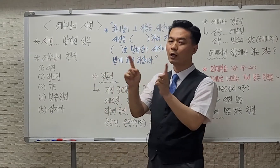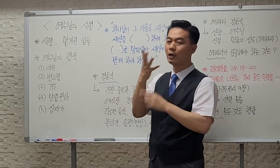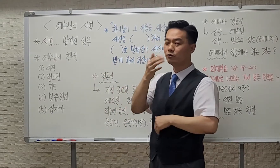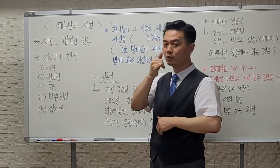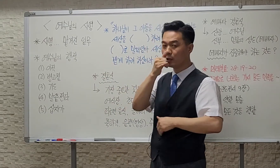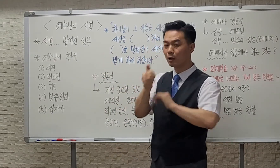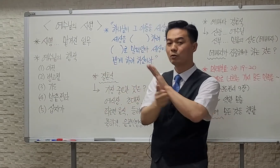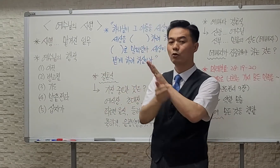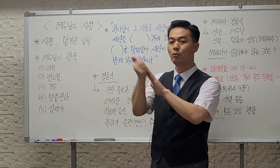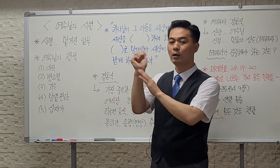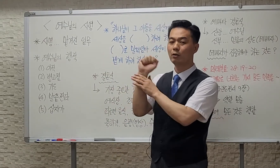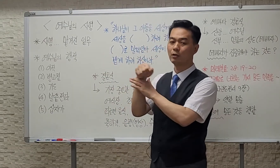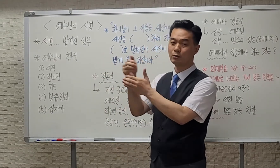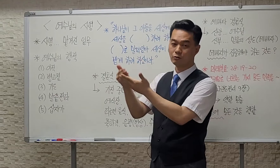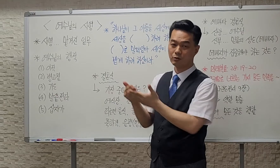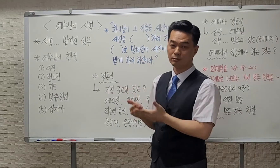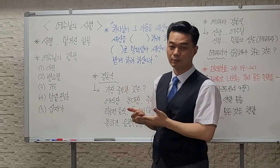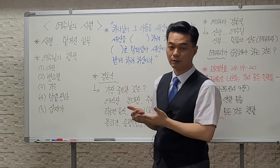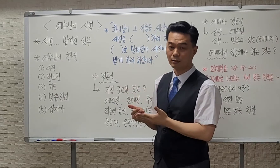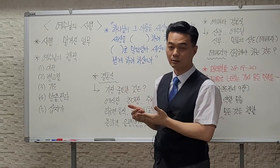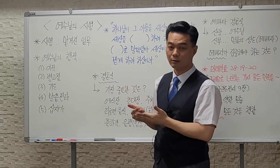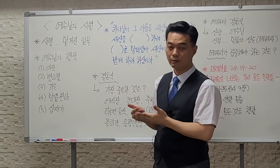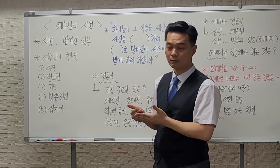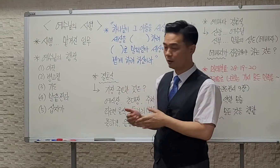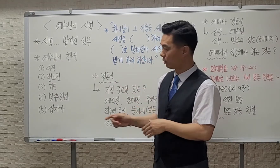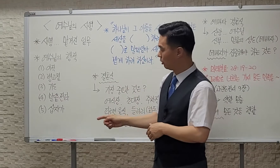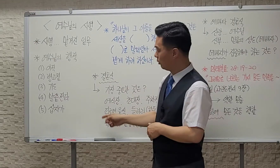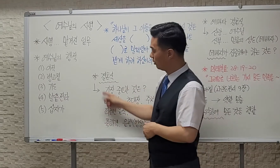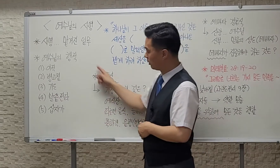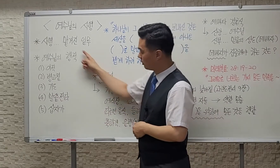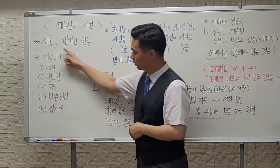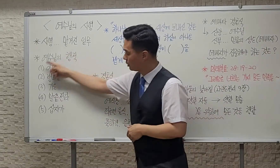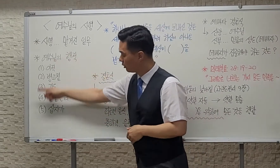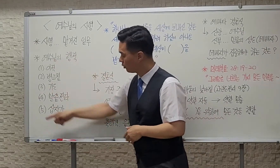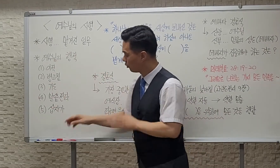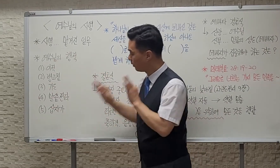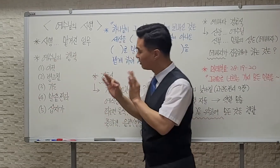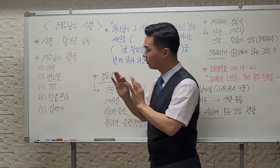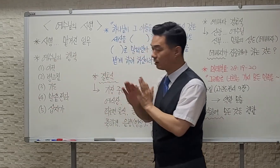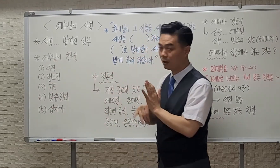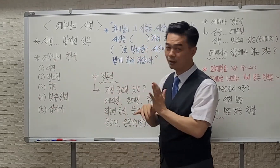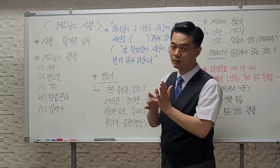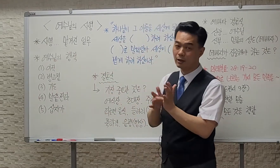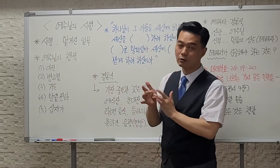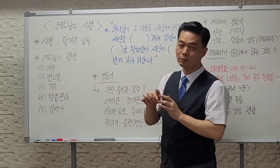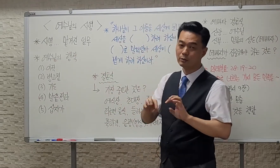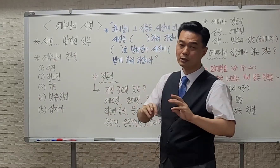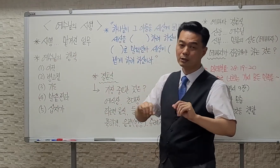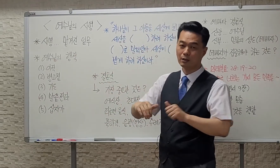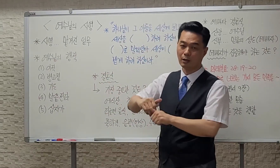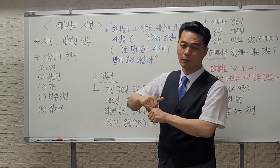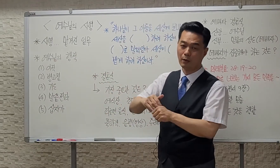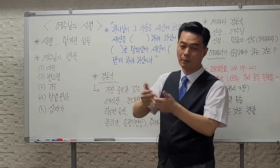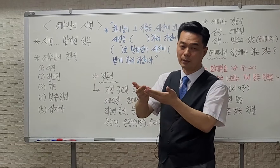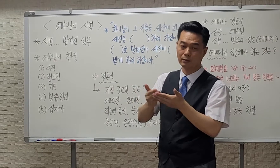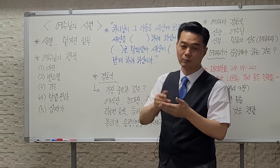수 있다라는 소망을 허락해 주셨습니다. 그러면 전체적으로 봤을 때 예수님은 이 세상에 보냄받은